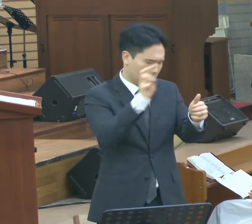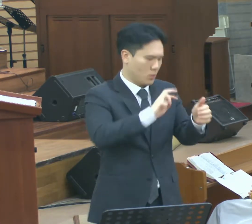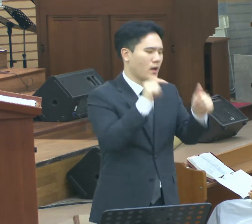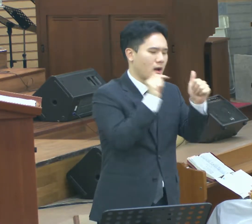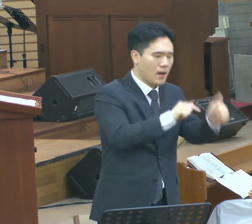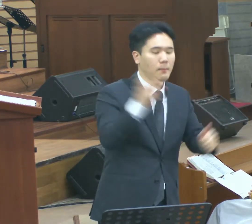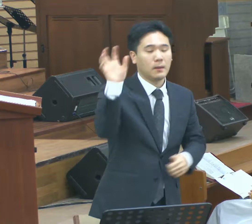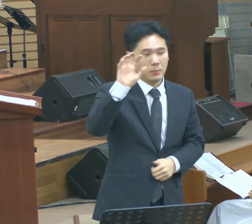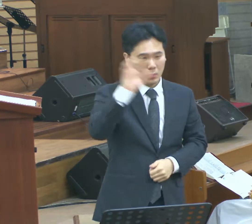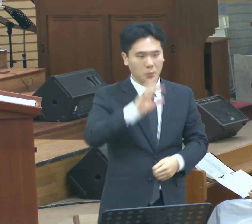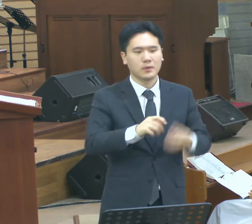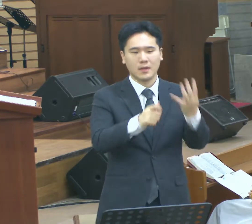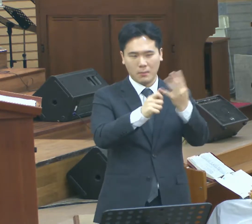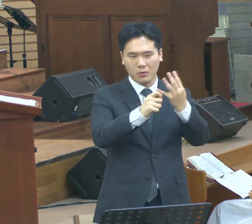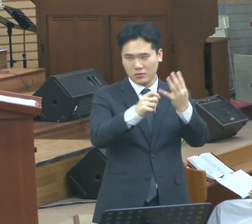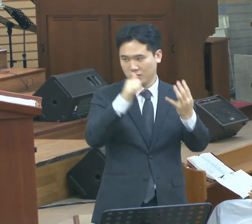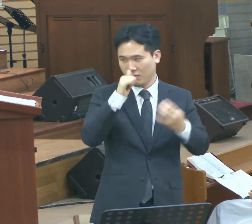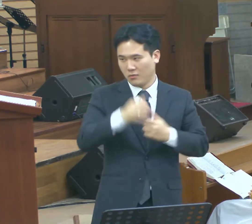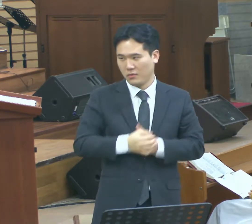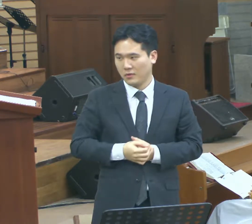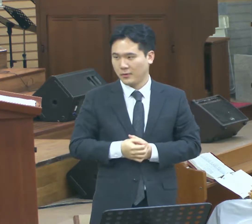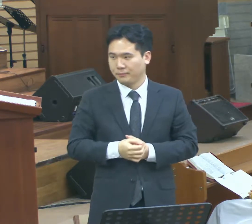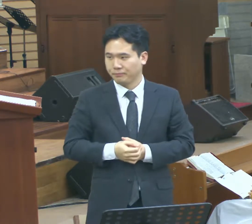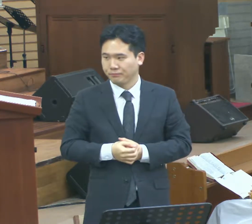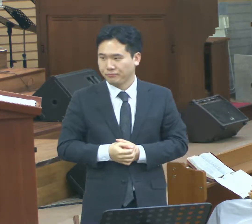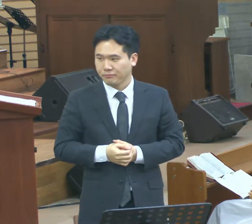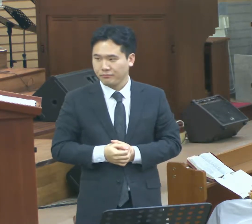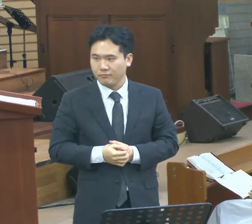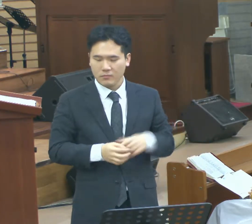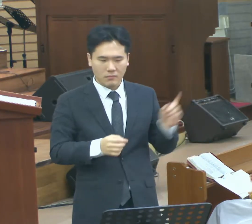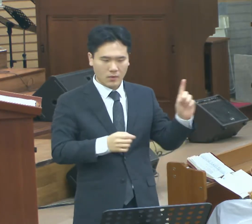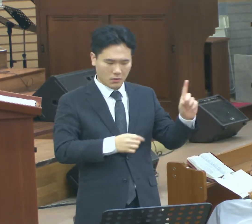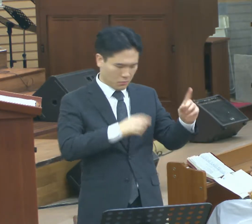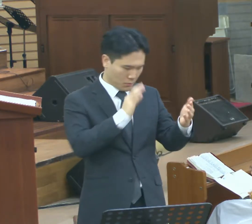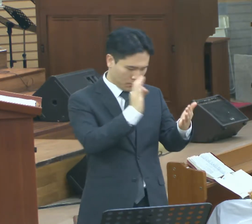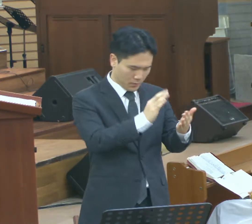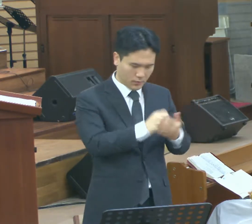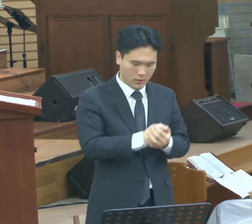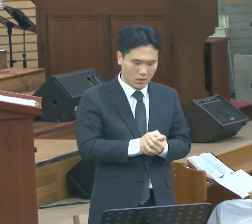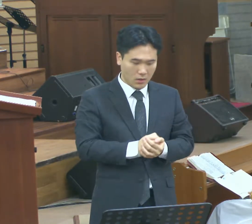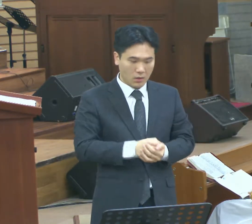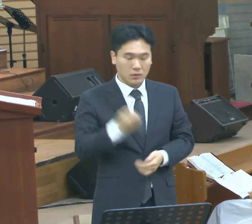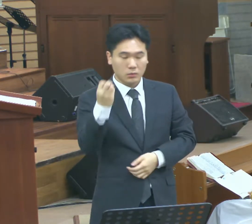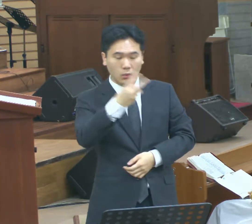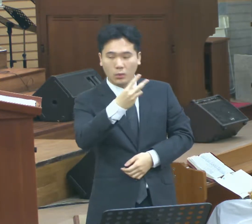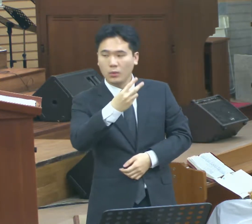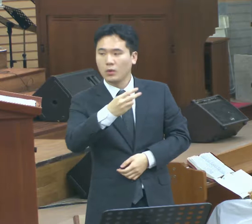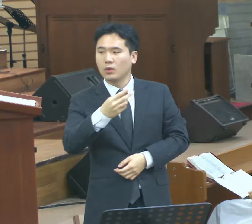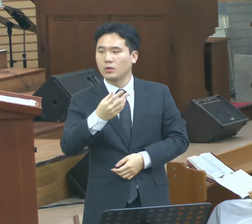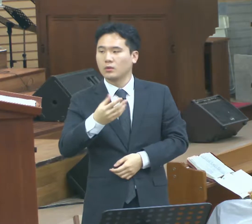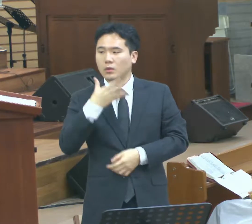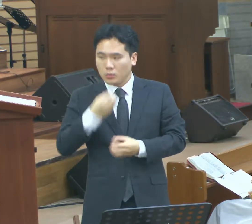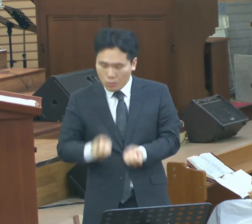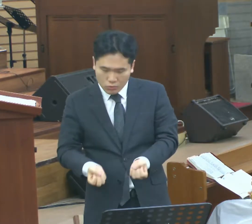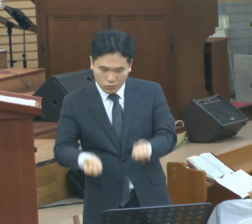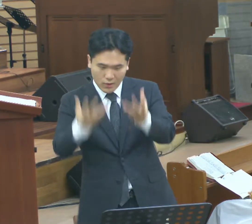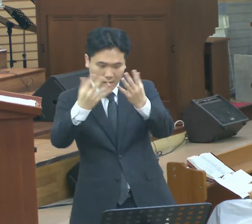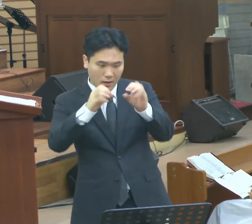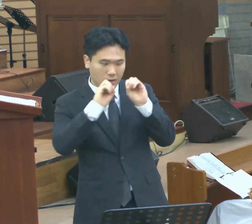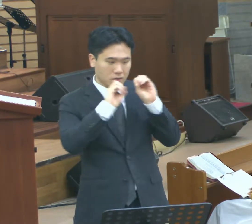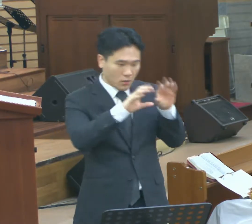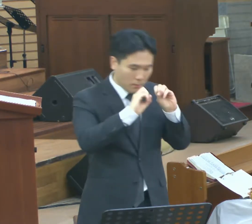3절을 쭉 보시면 노래라는 단어를 4번 쓰고요. 그리고 송축하다, 전파하다,